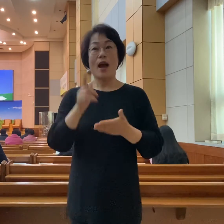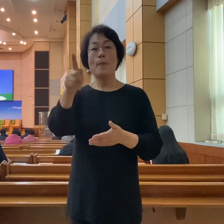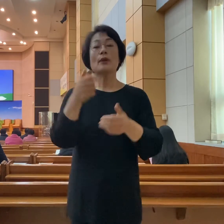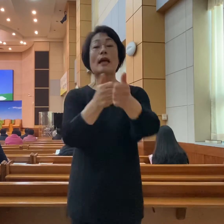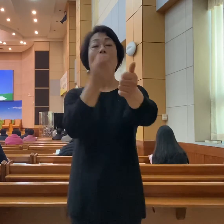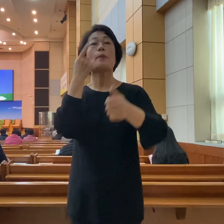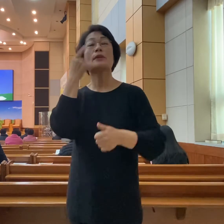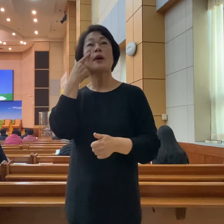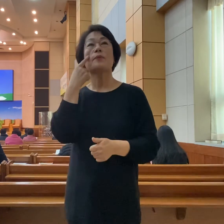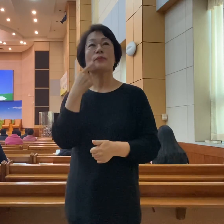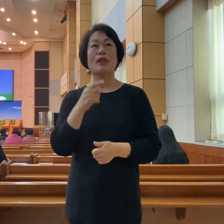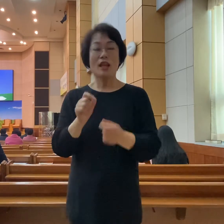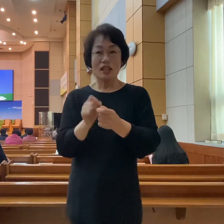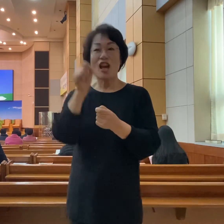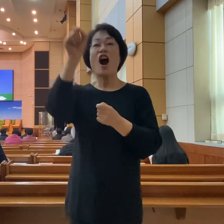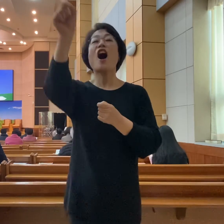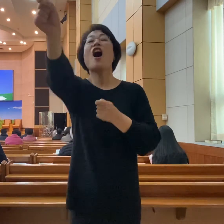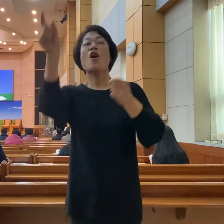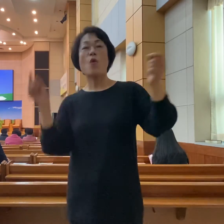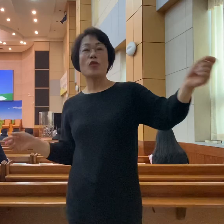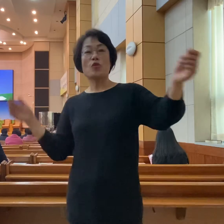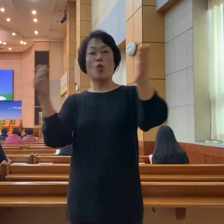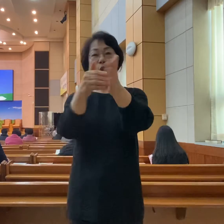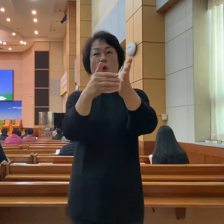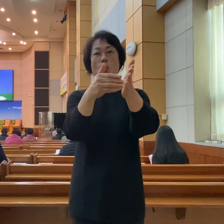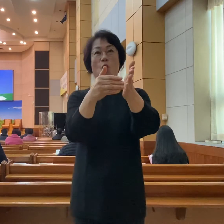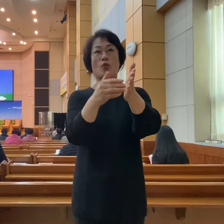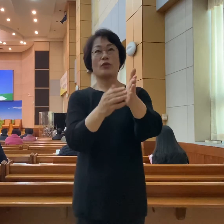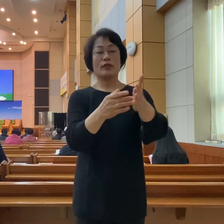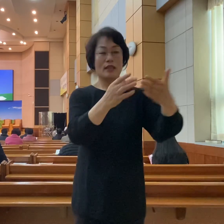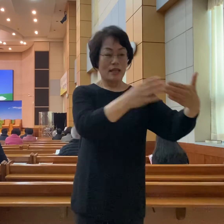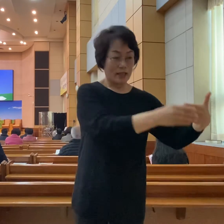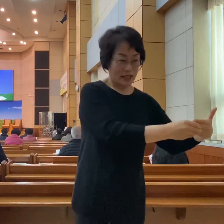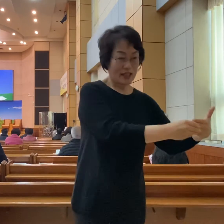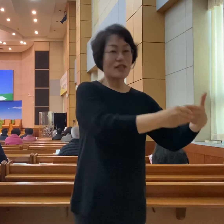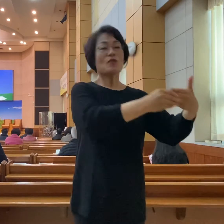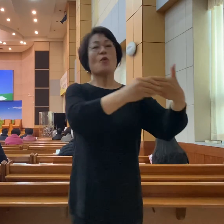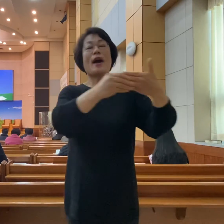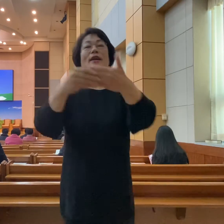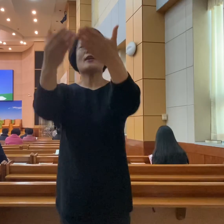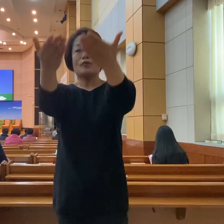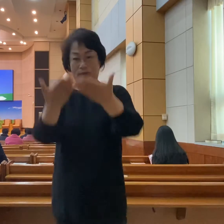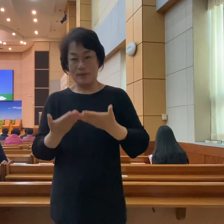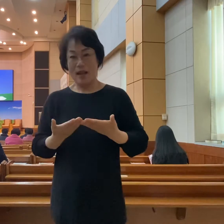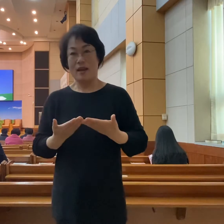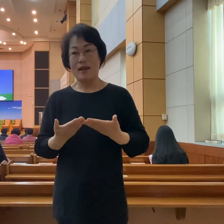말하도록 하겠습니다. 영원토록 인도하여 주십니다.